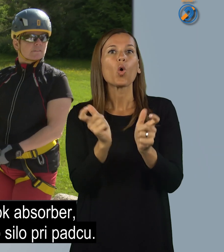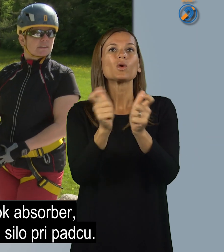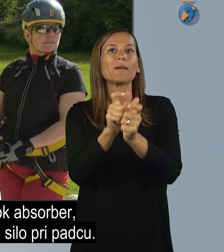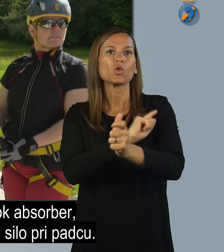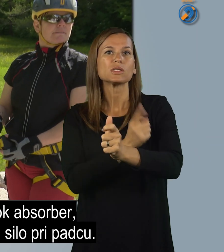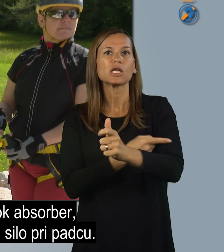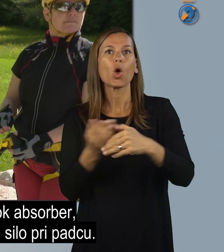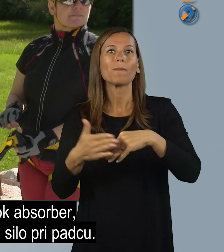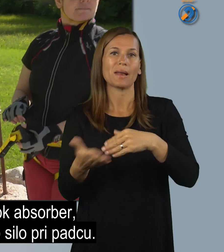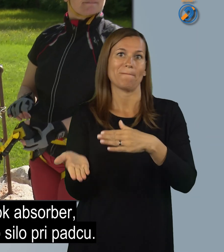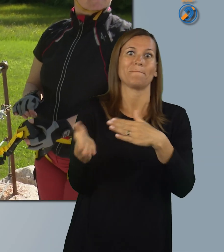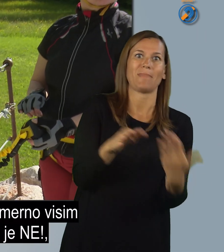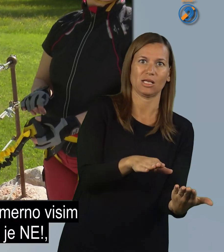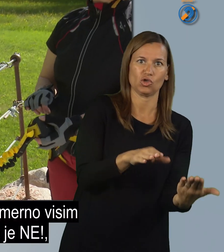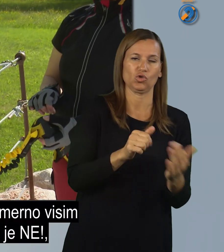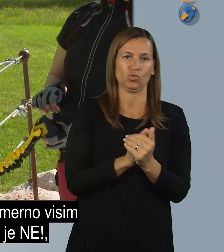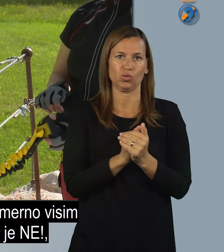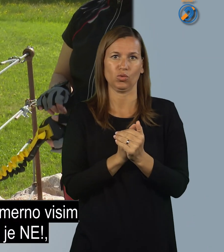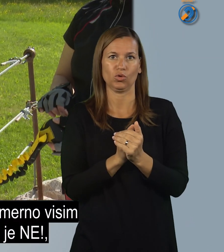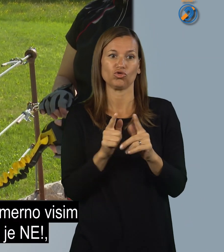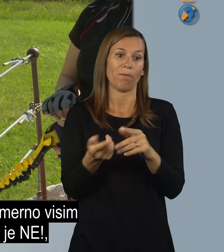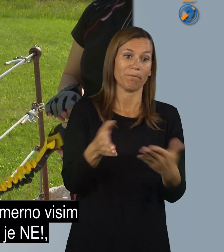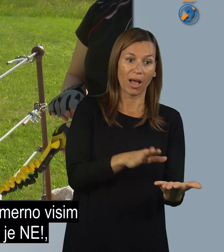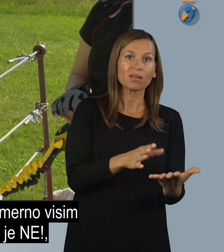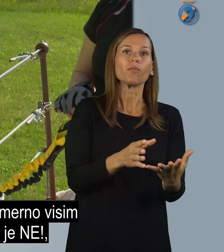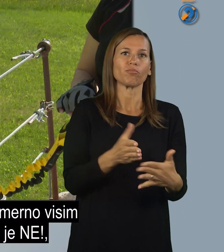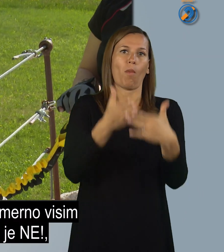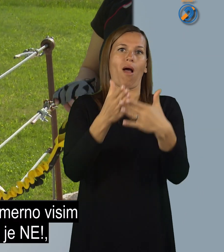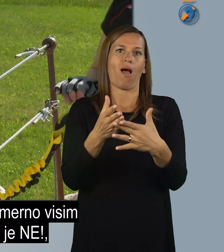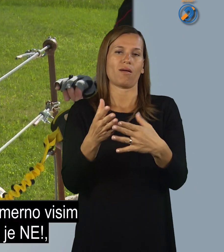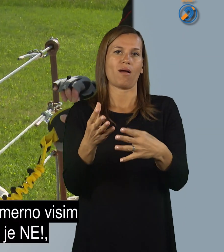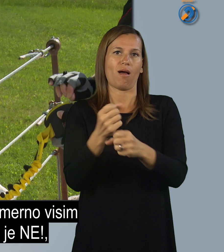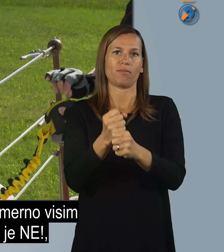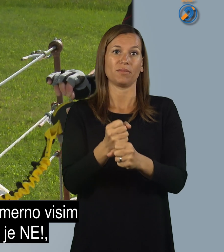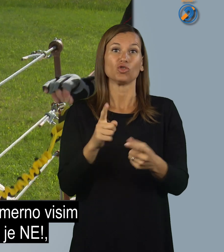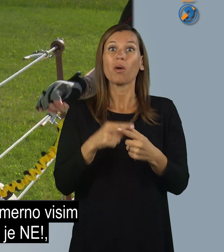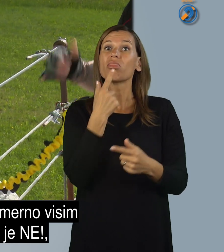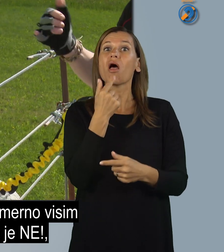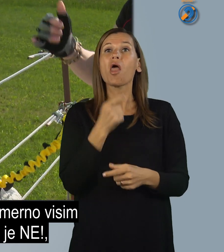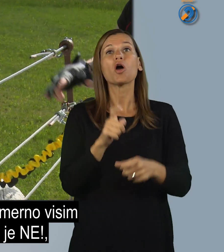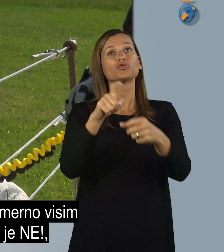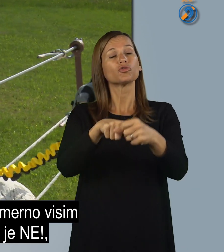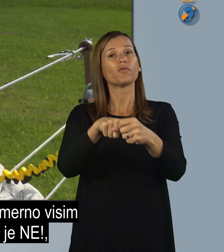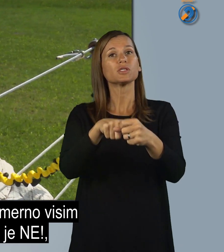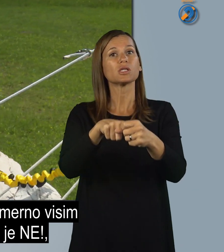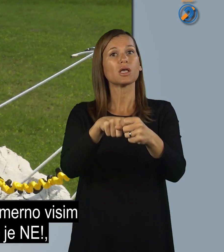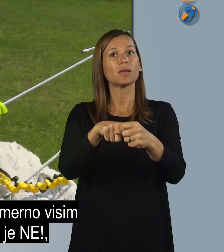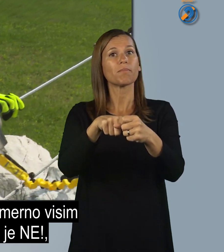padcu. Zdaj pa, če jaz namerno visim na temu,